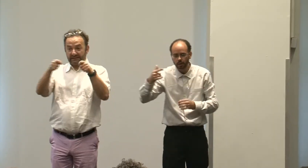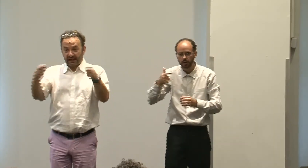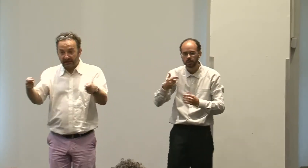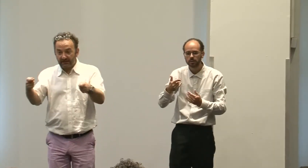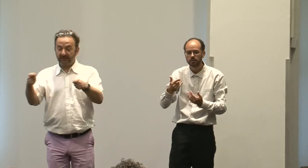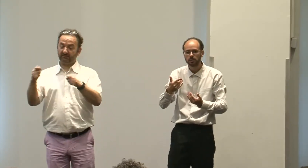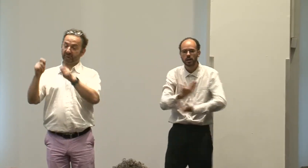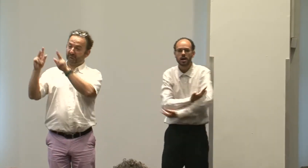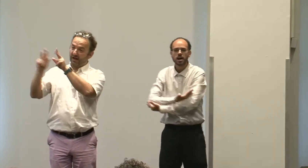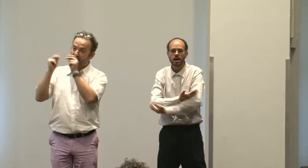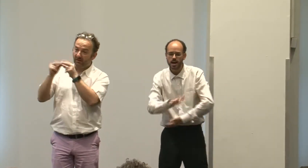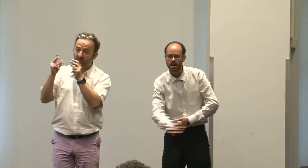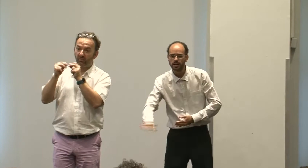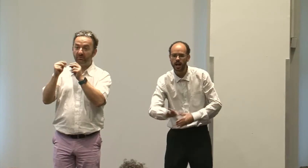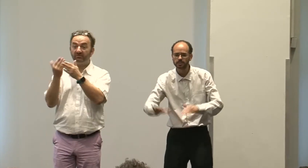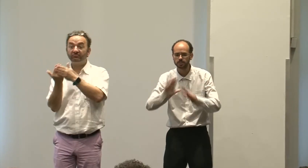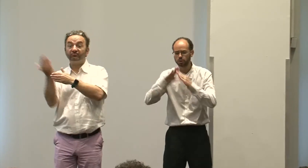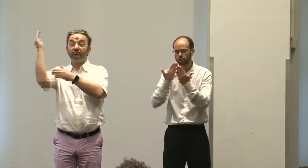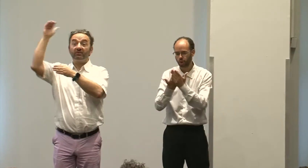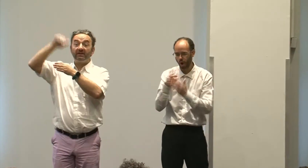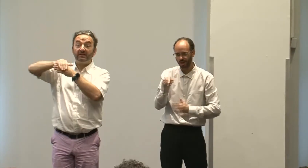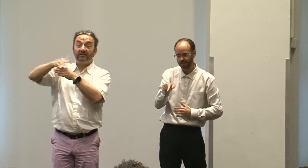Então, cotidianamente,